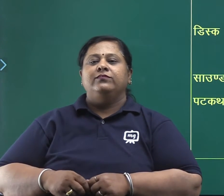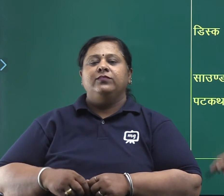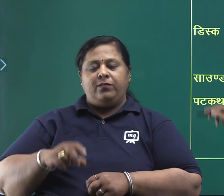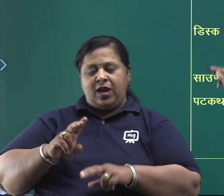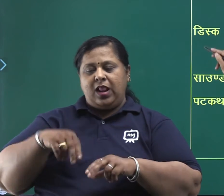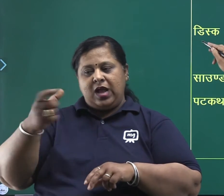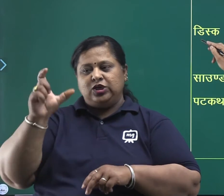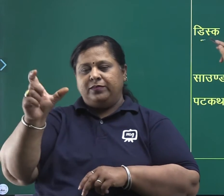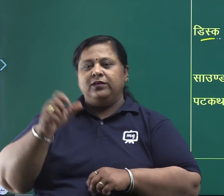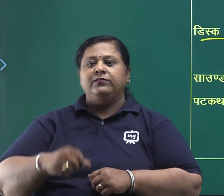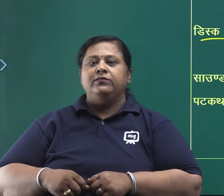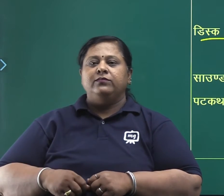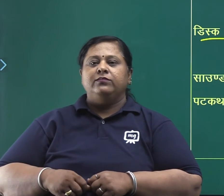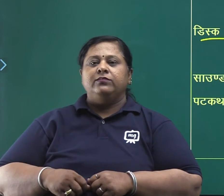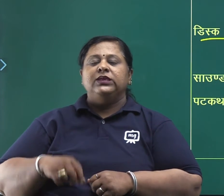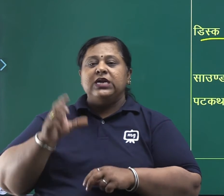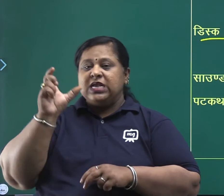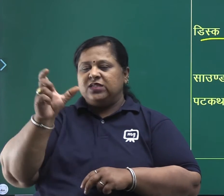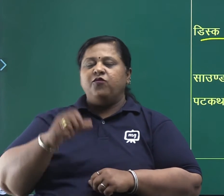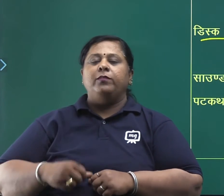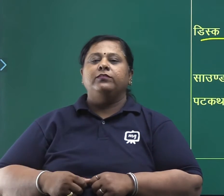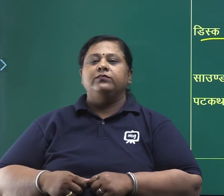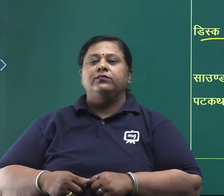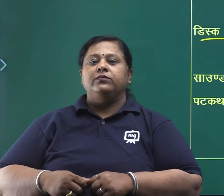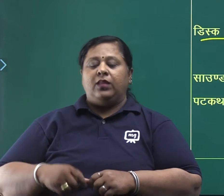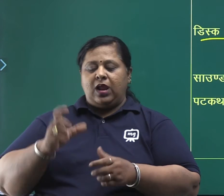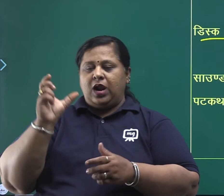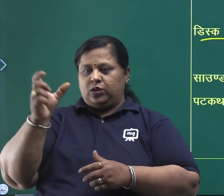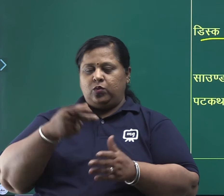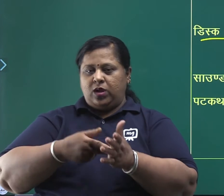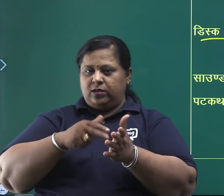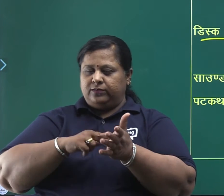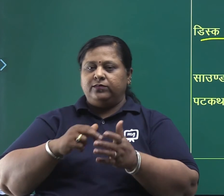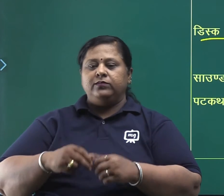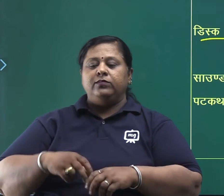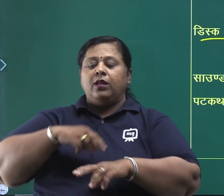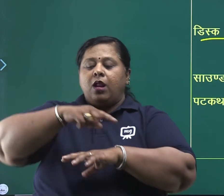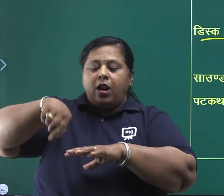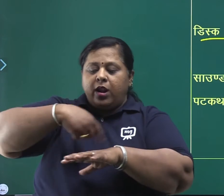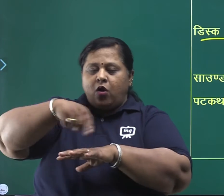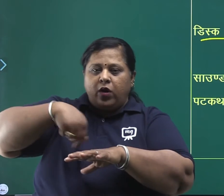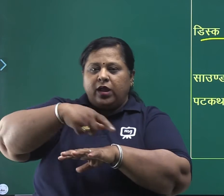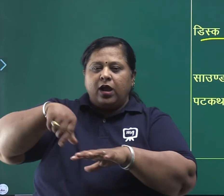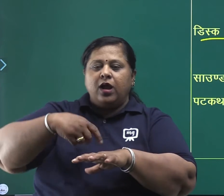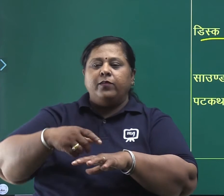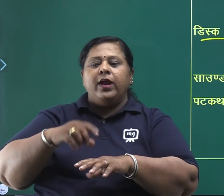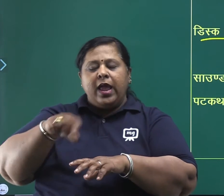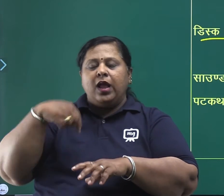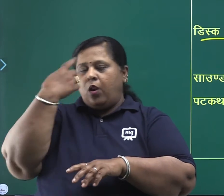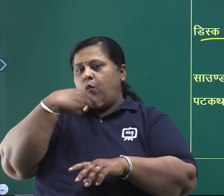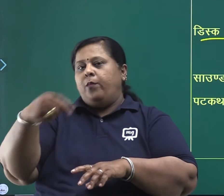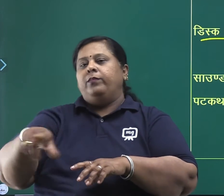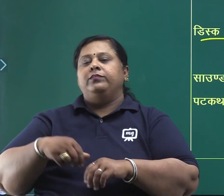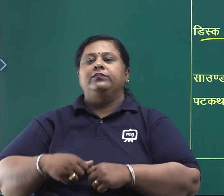अगला शब्द डिस्क फॉर्म। अर्थ होगा रिकॉर्डिंग का एक रूप।